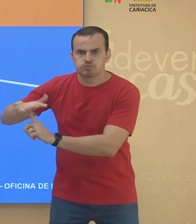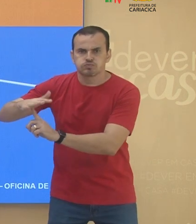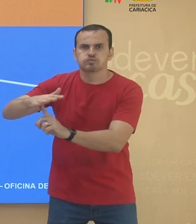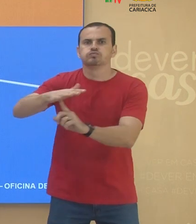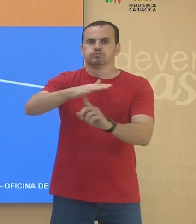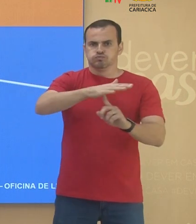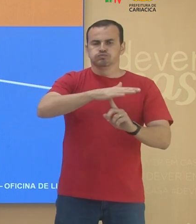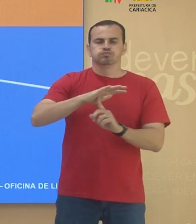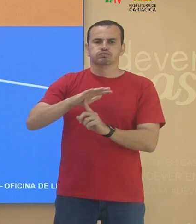Helicóptero.